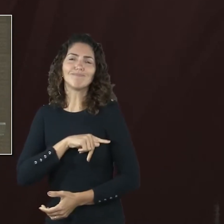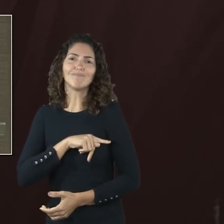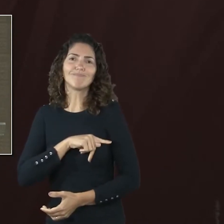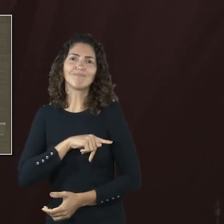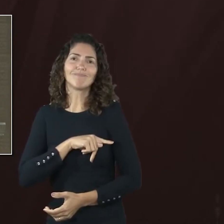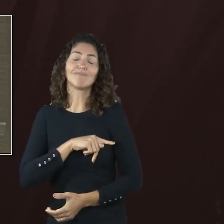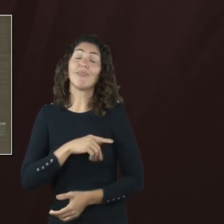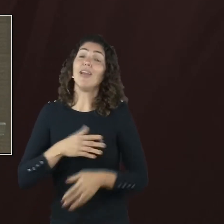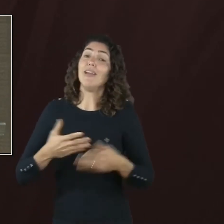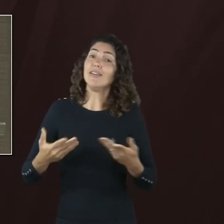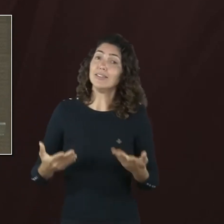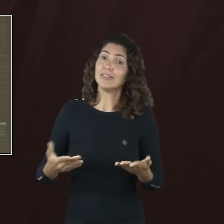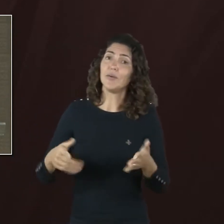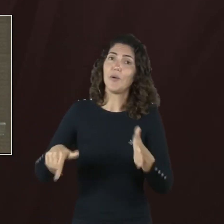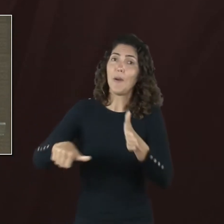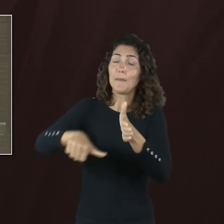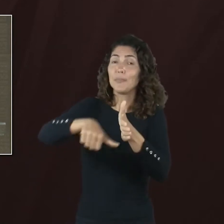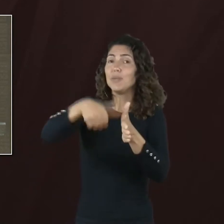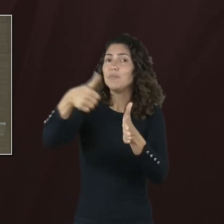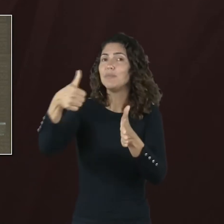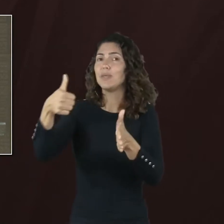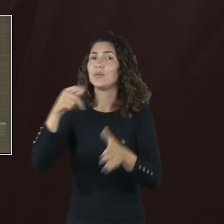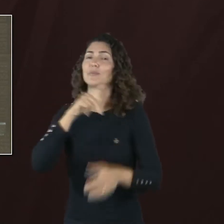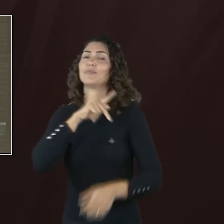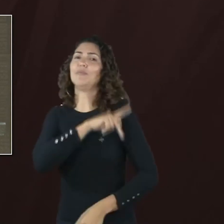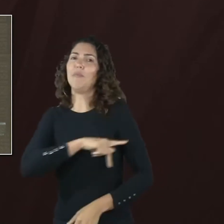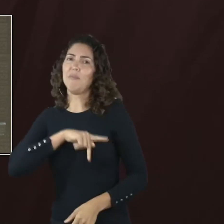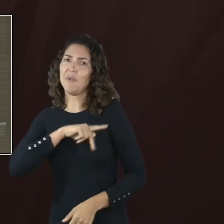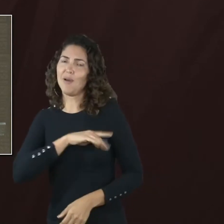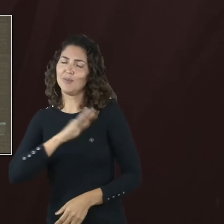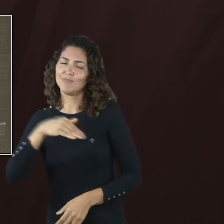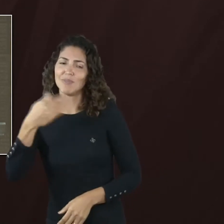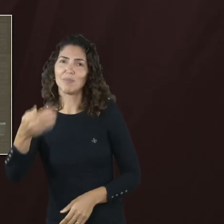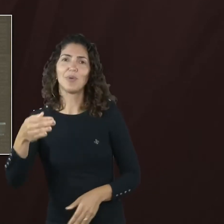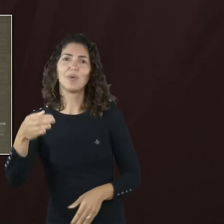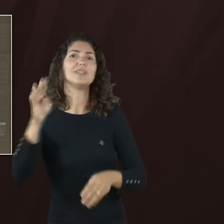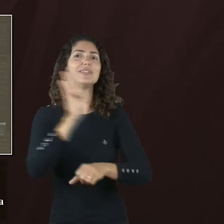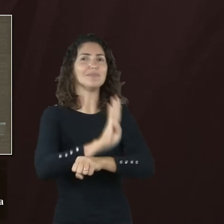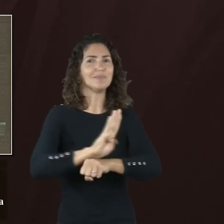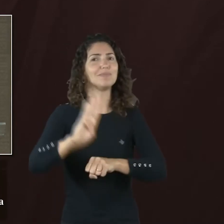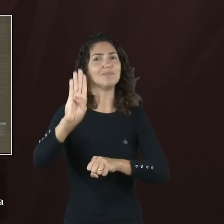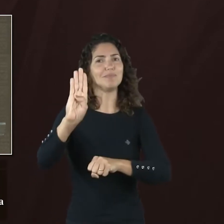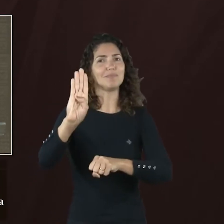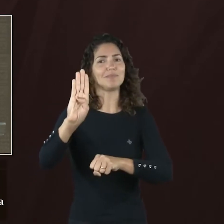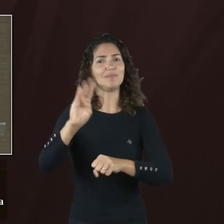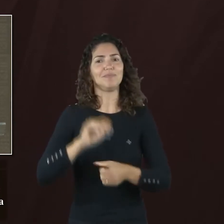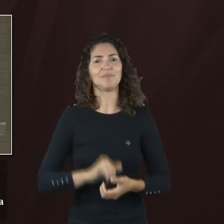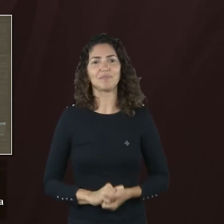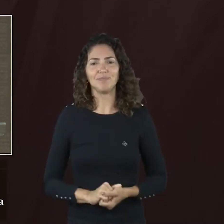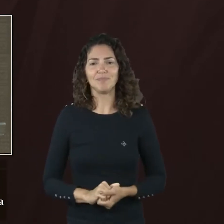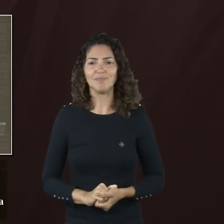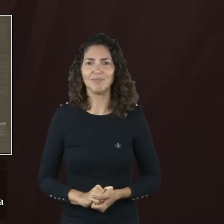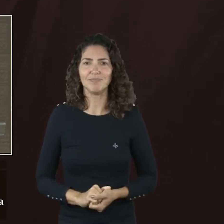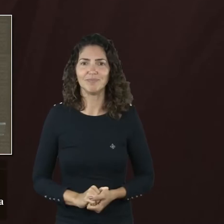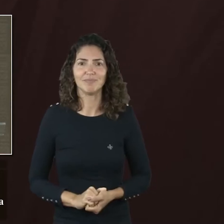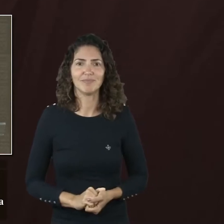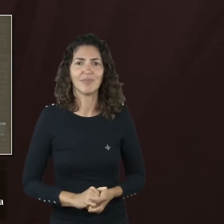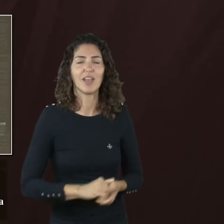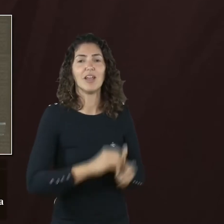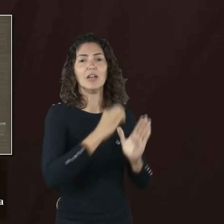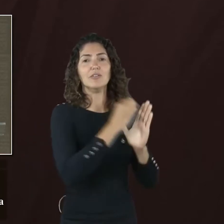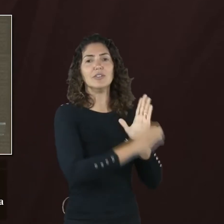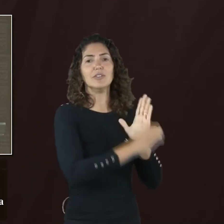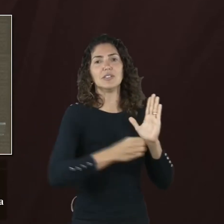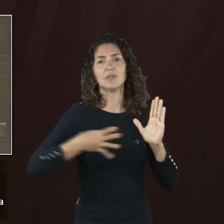já disse isso para vocês várias vezes. Versículo 43, despedida a